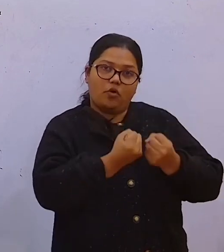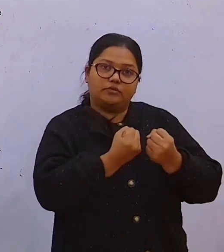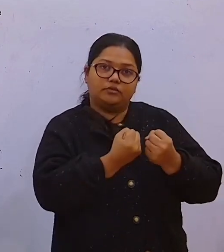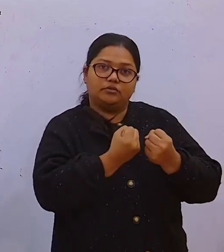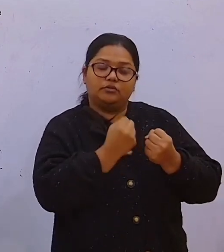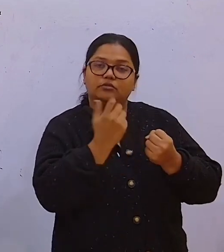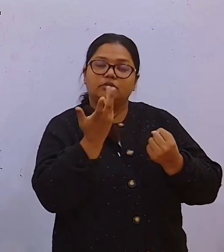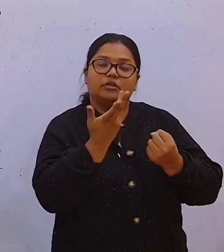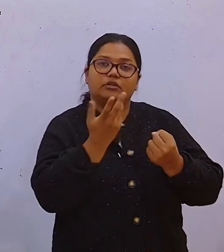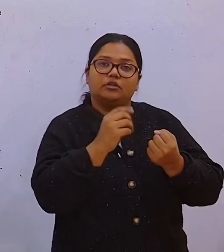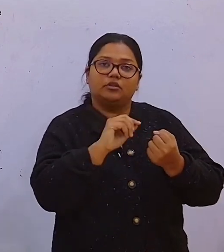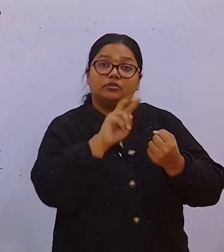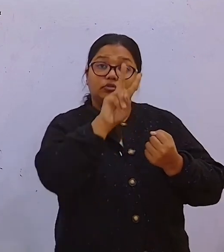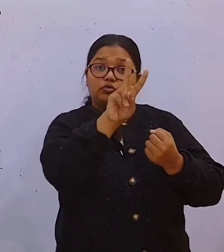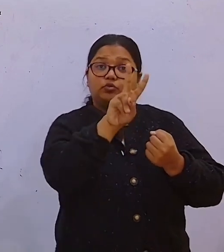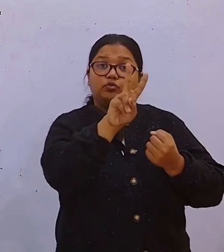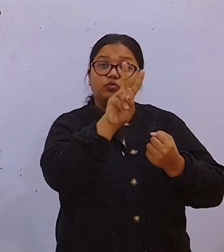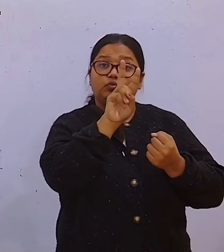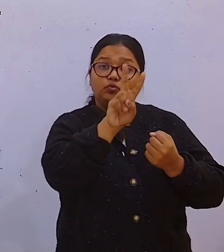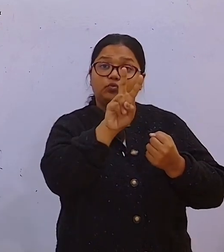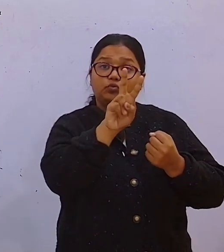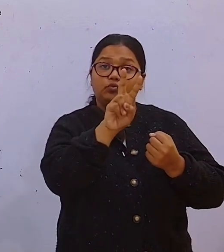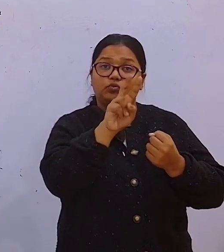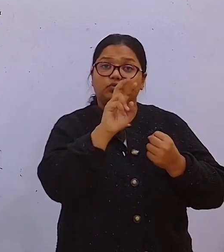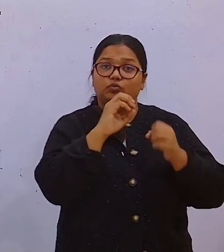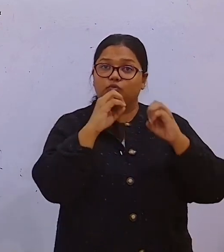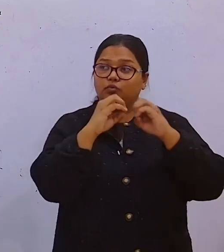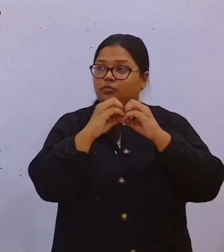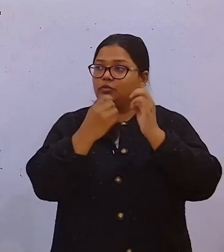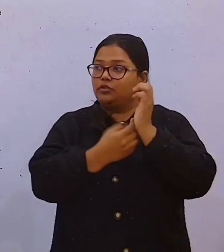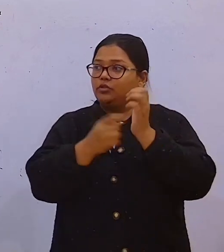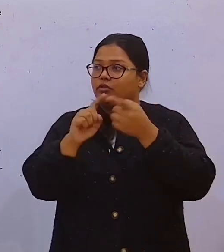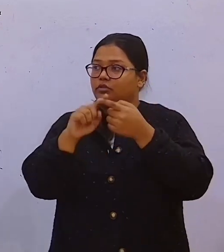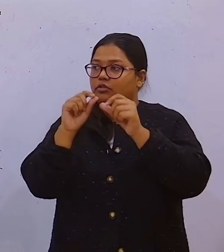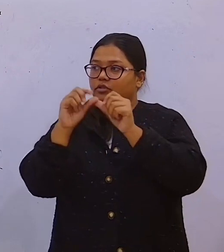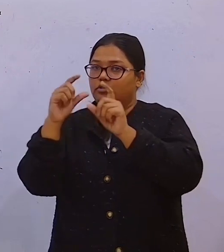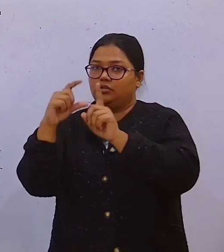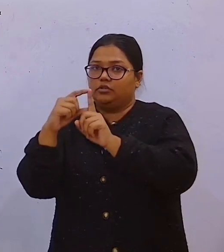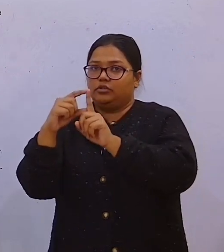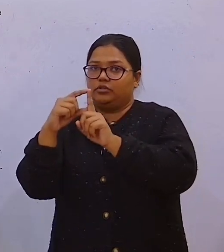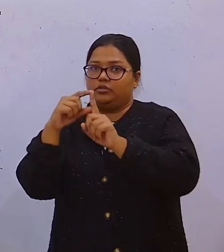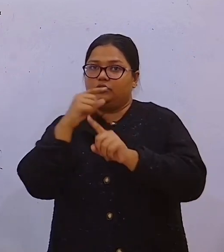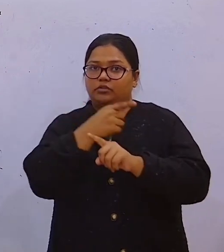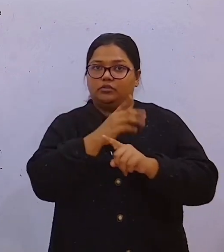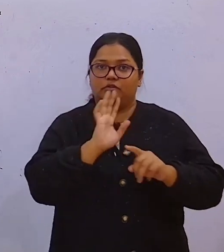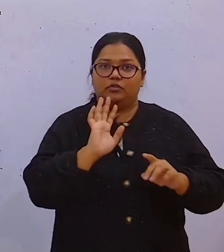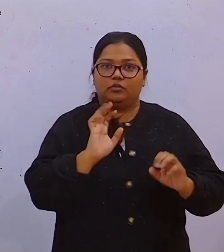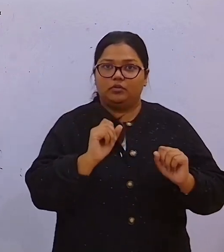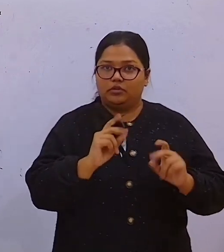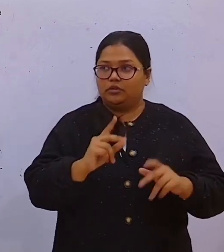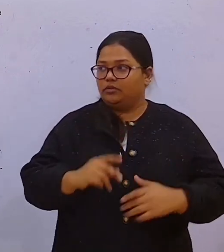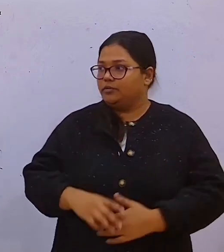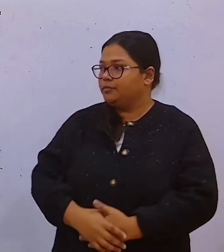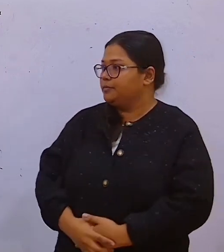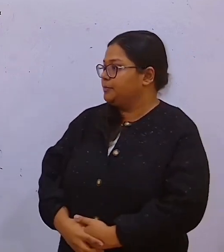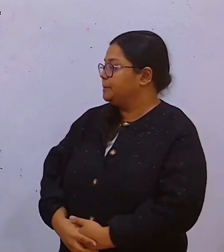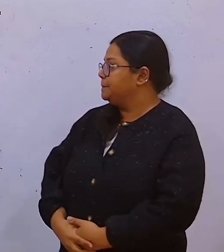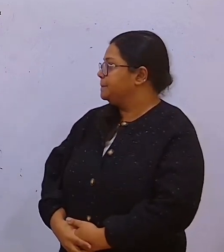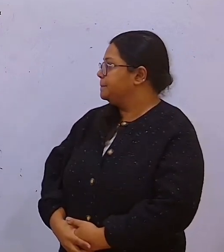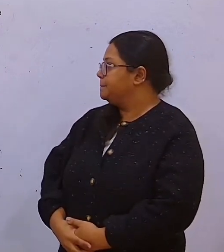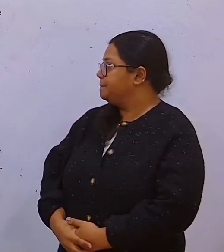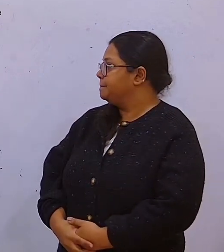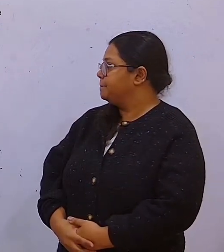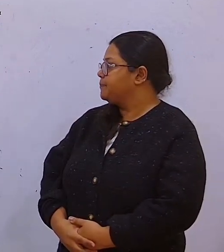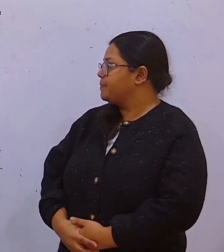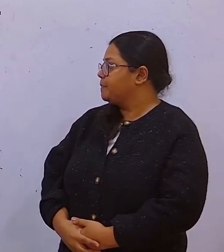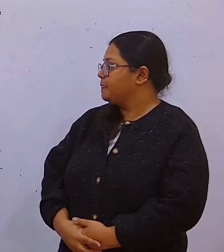एग्जाम्पल लिखे क्या, ही गॉट 2 ब्रेड। ठीक है, अब देखो यहां पे क्या